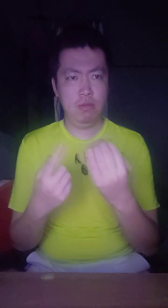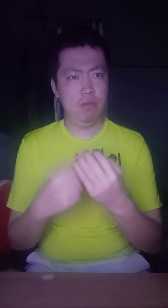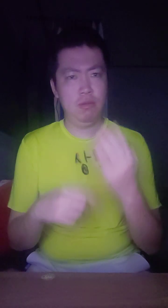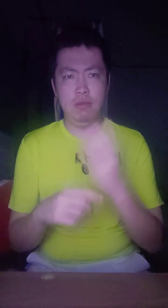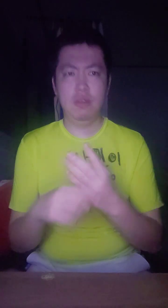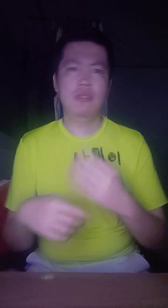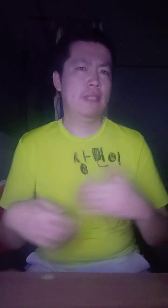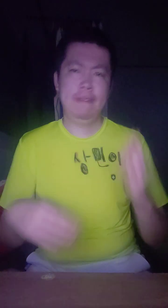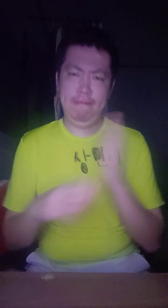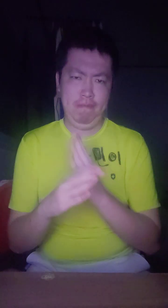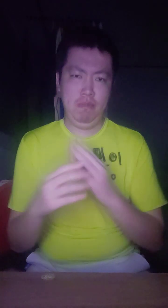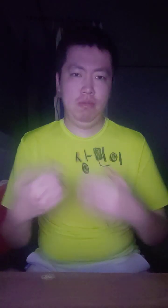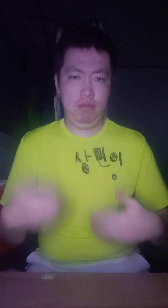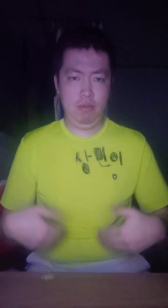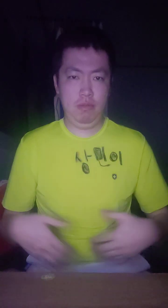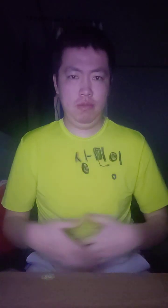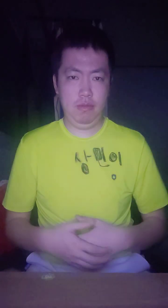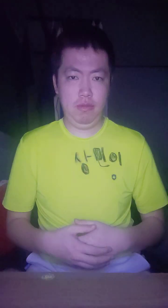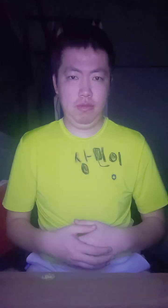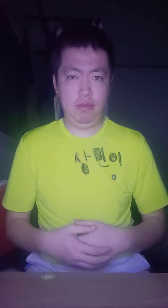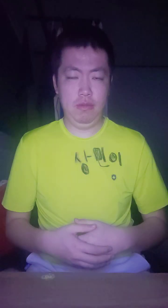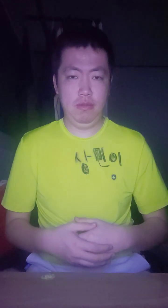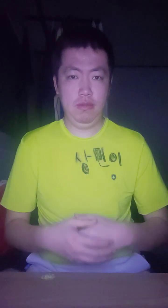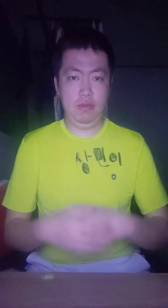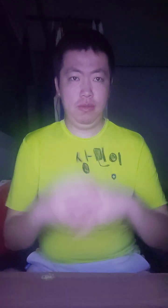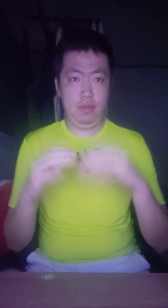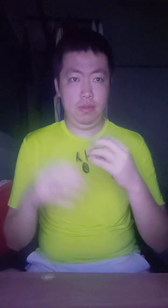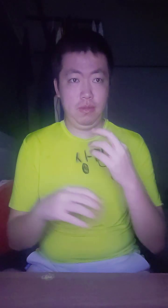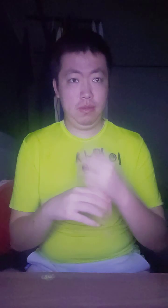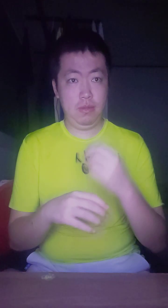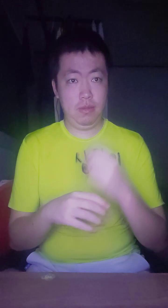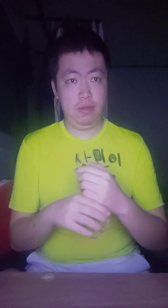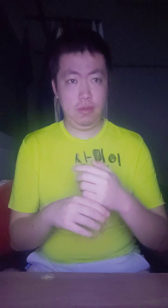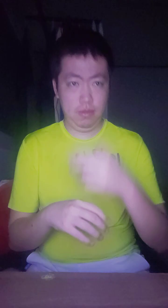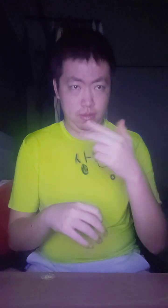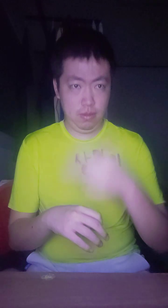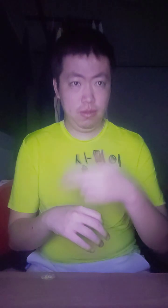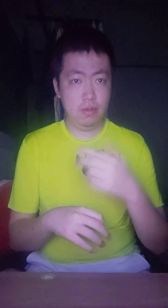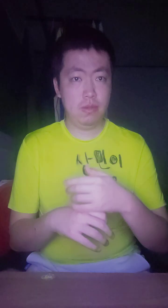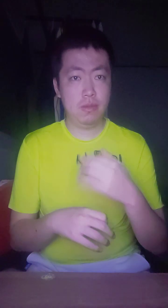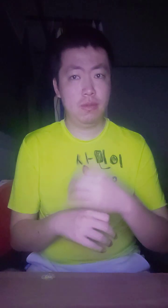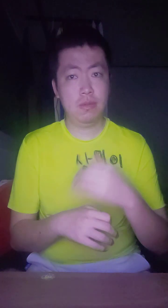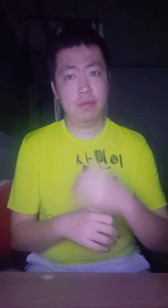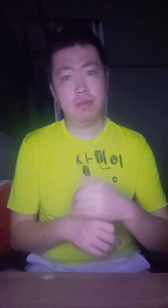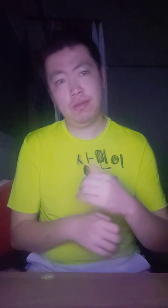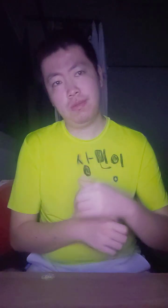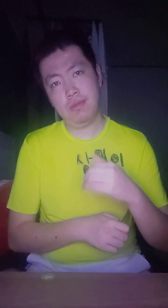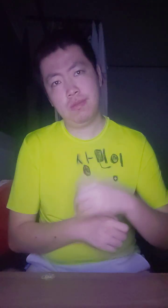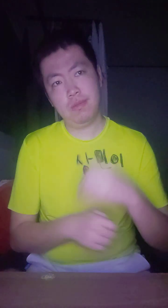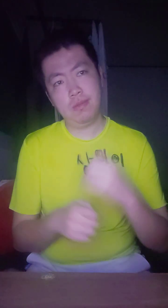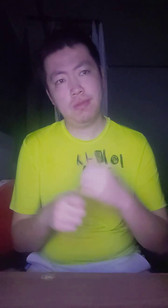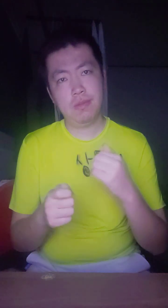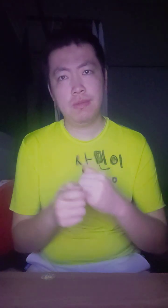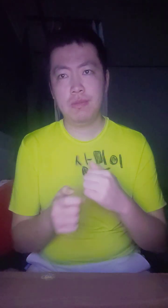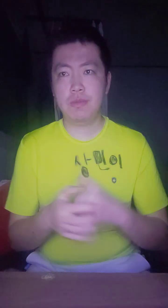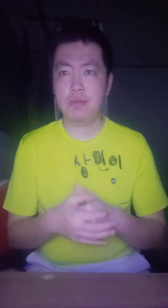잘못한 게 없다고 답했습니다. 사과했던 이후요. 사회적 분위기가 정말 이상했어요. 그리고